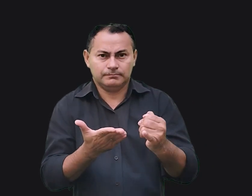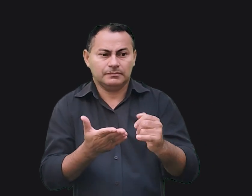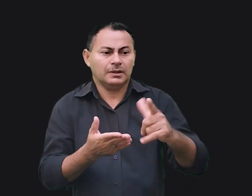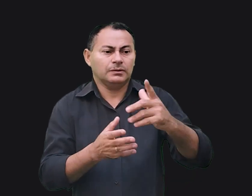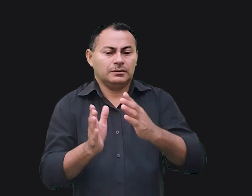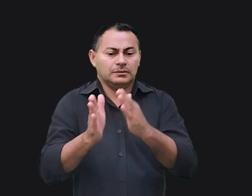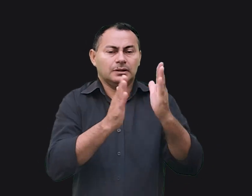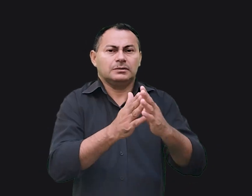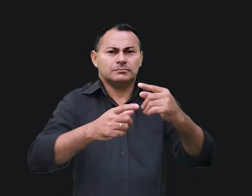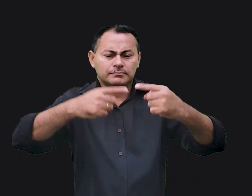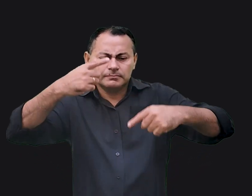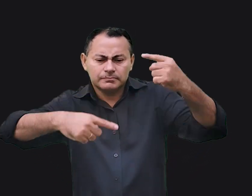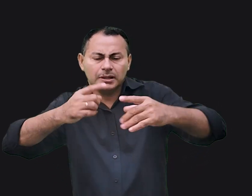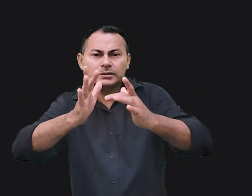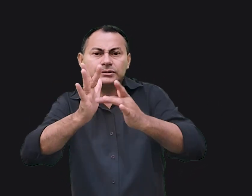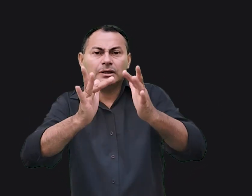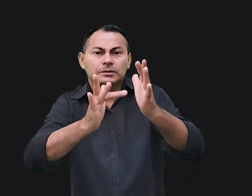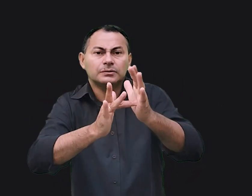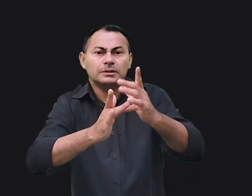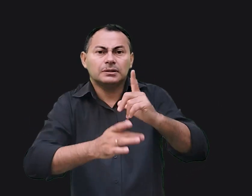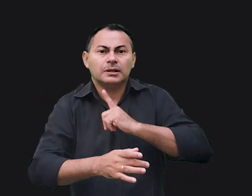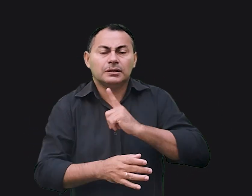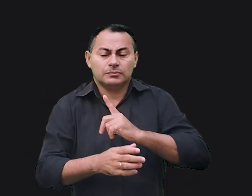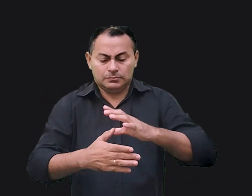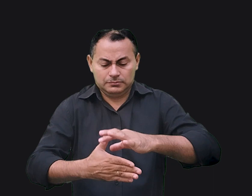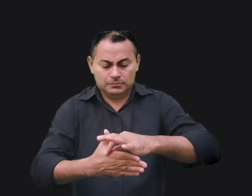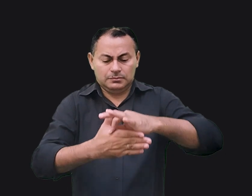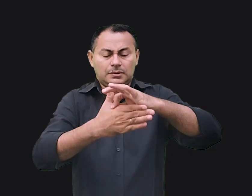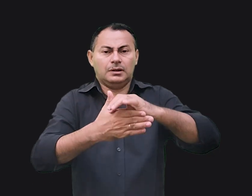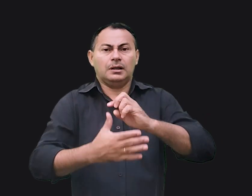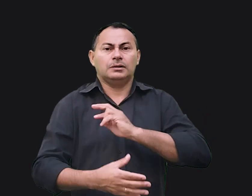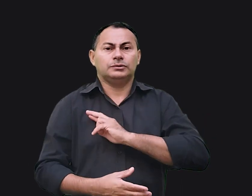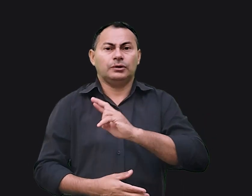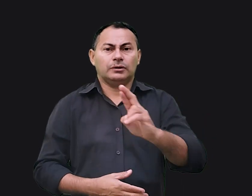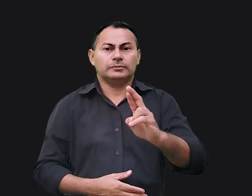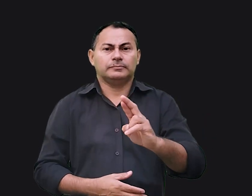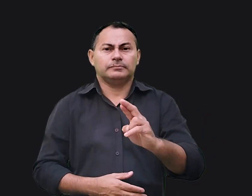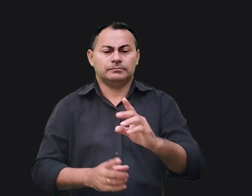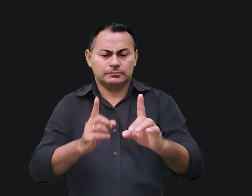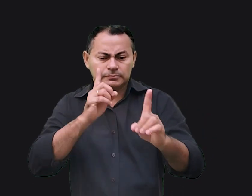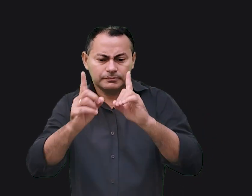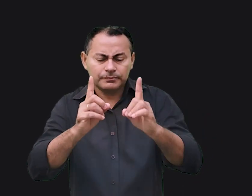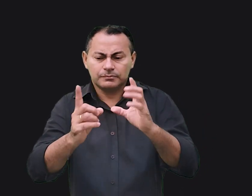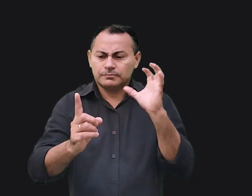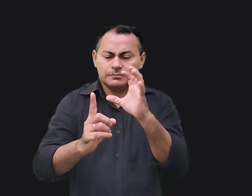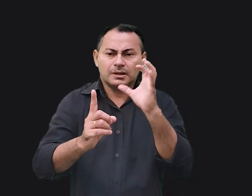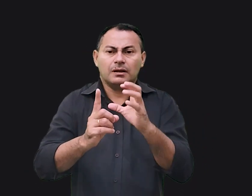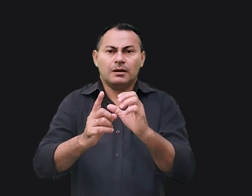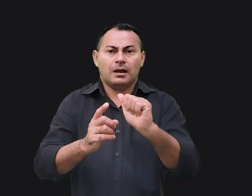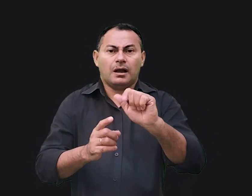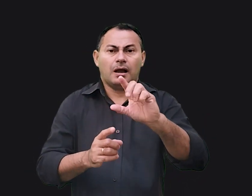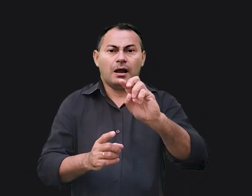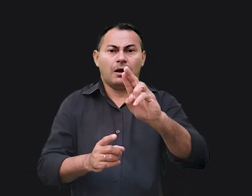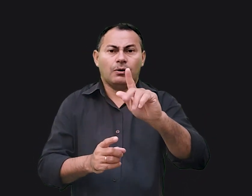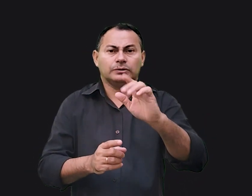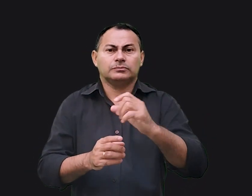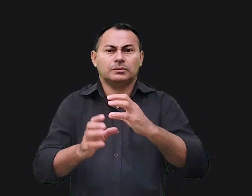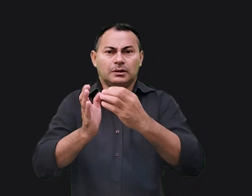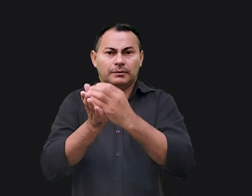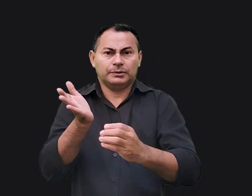para outra parte da discussão que Jesus estava tendo com os líderes religiosos. Esse diálogo atingiu o seu auge no capítulo 8, quando